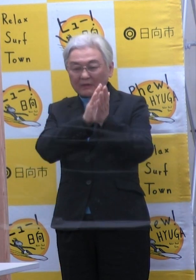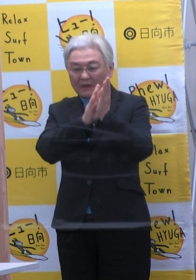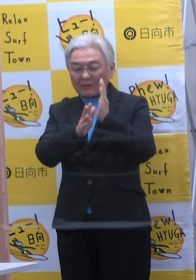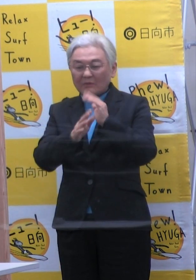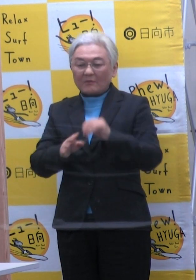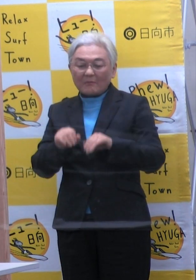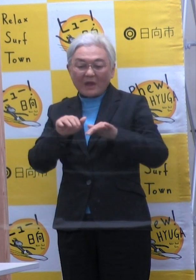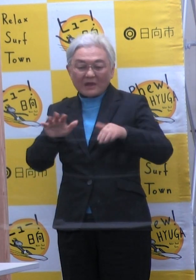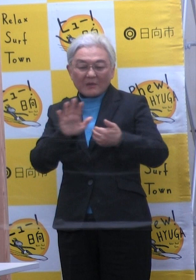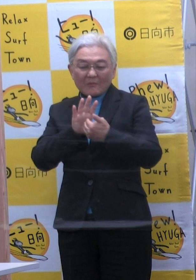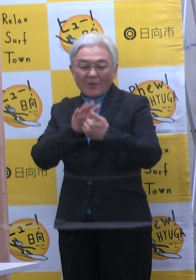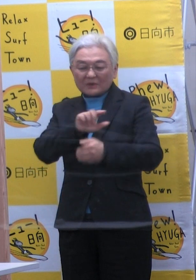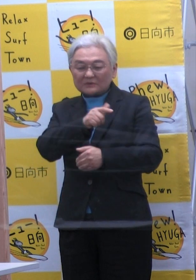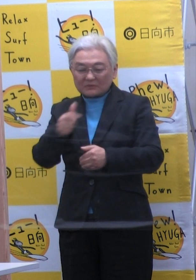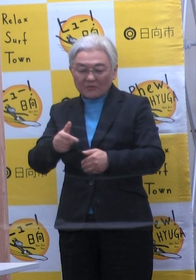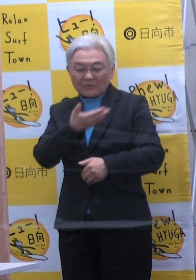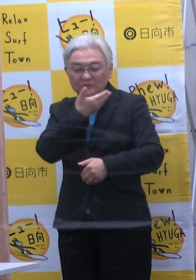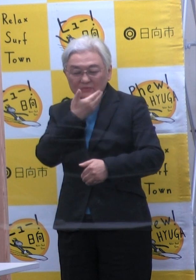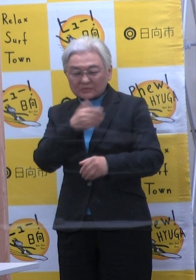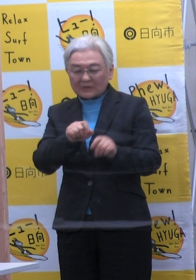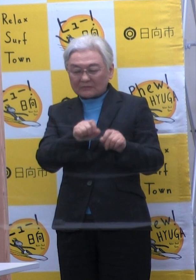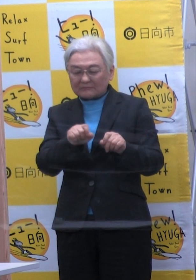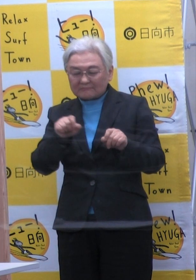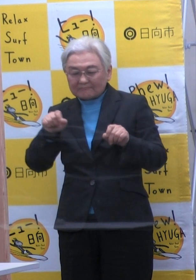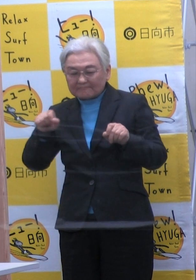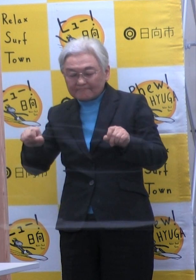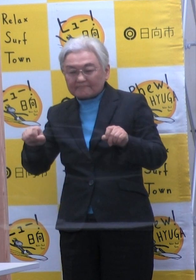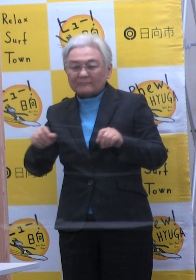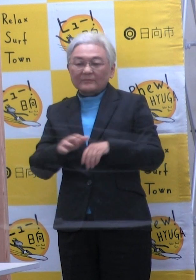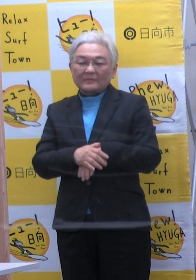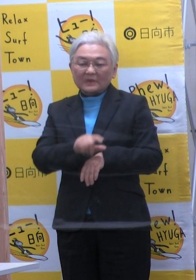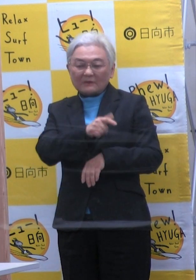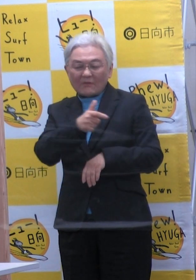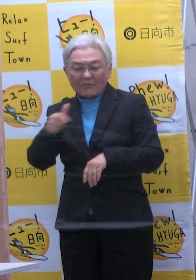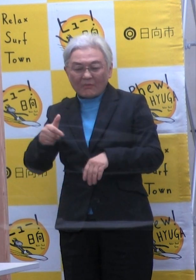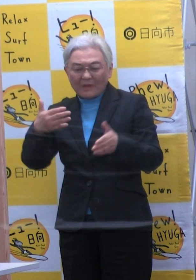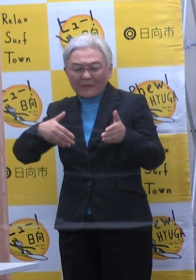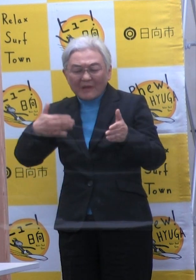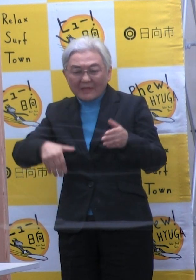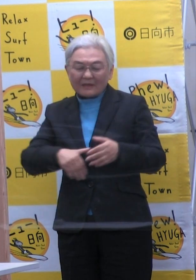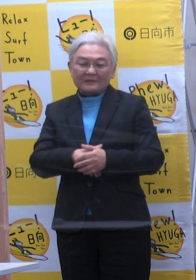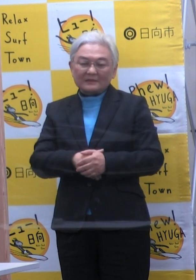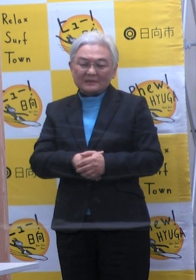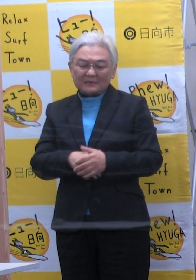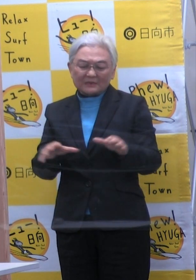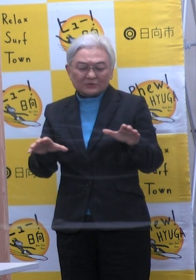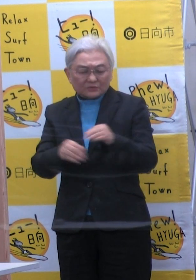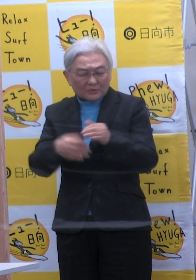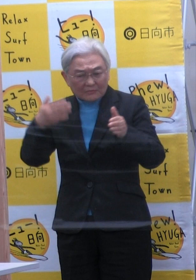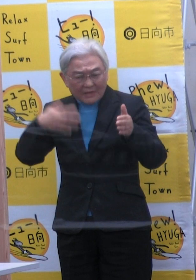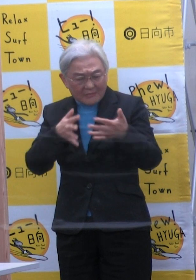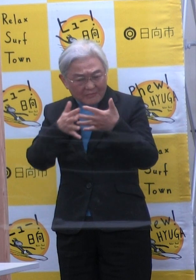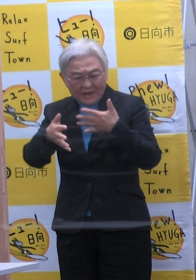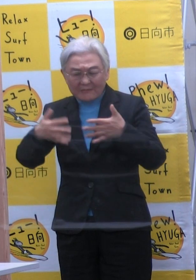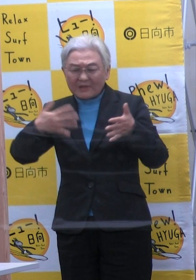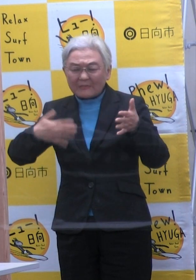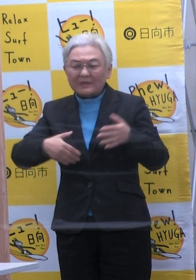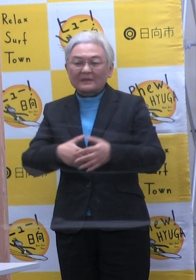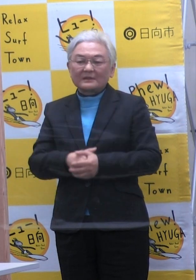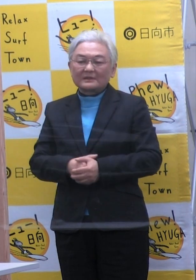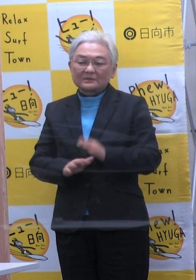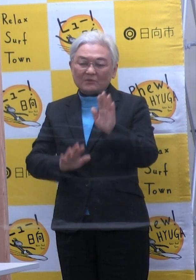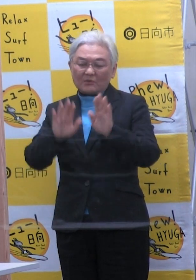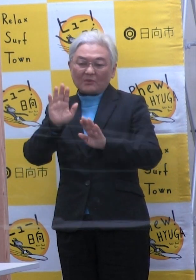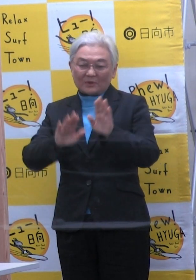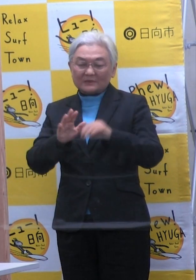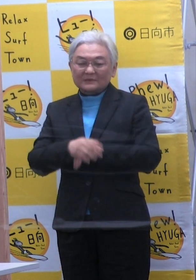延防止等重点措置の期間が延長されるなど、いまだ収束が見通せない状況です。